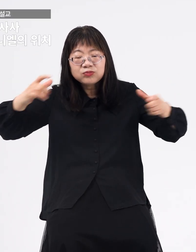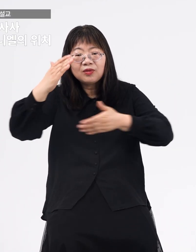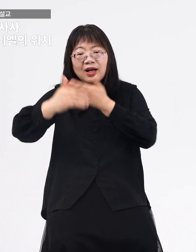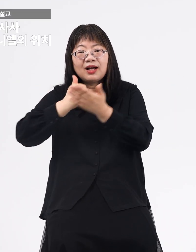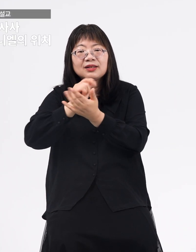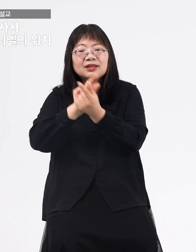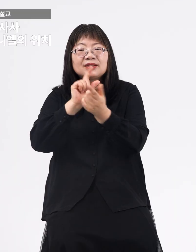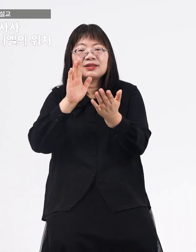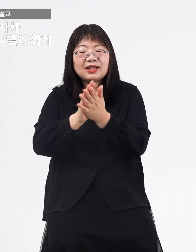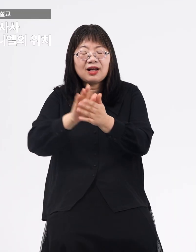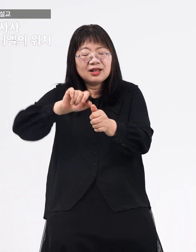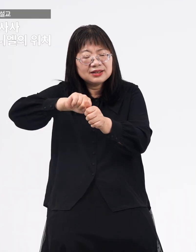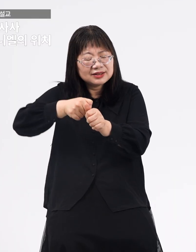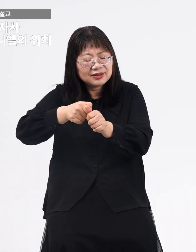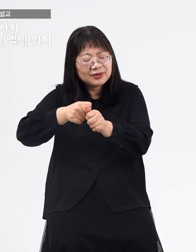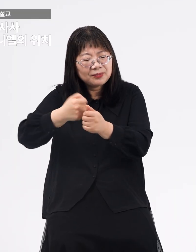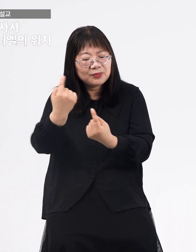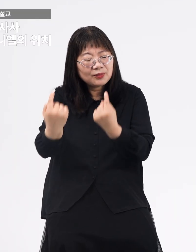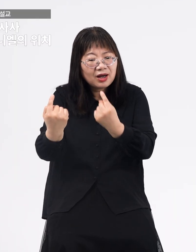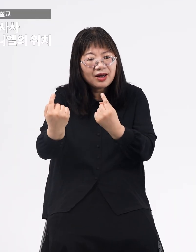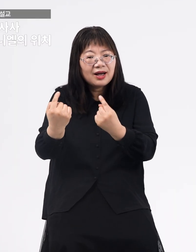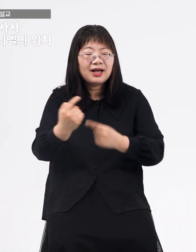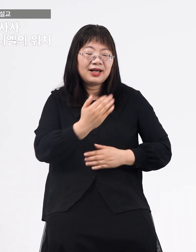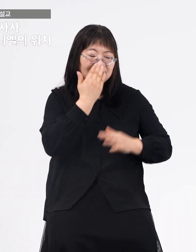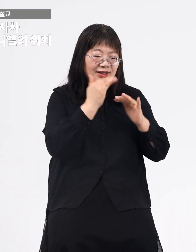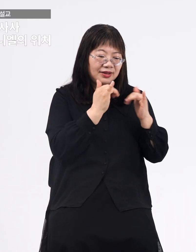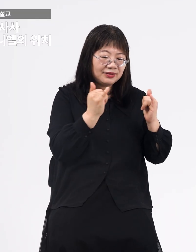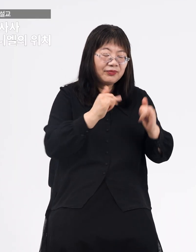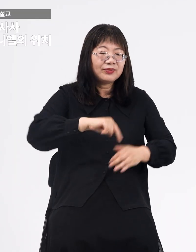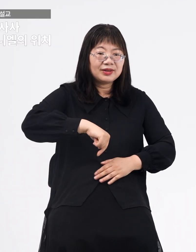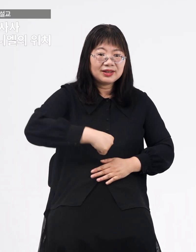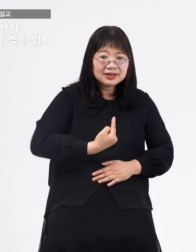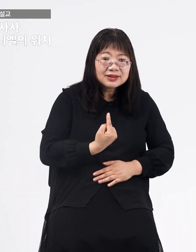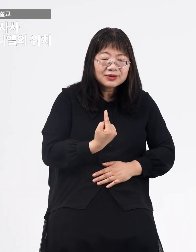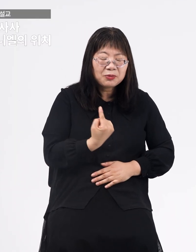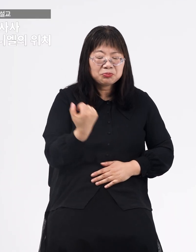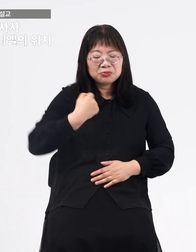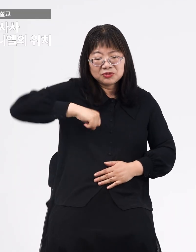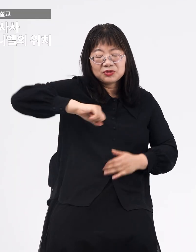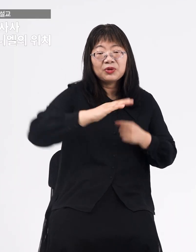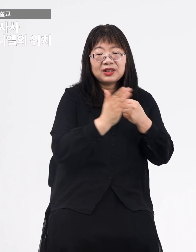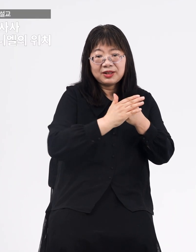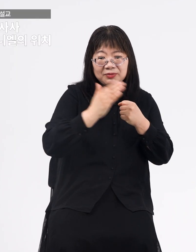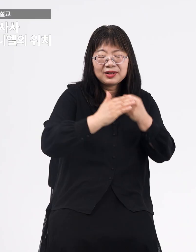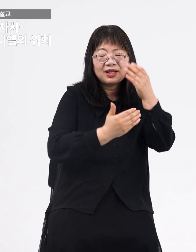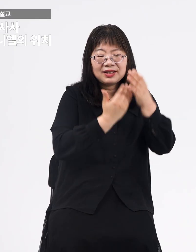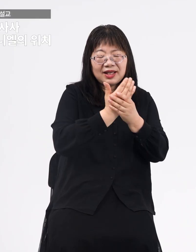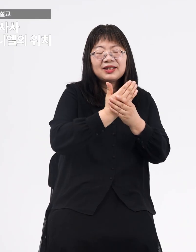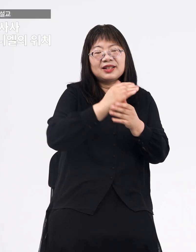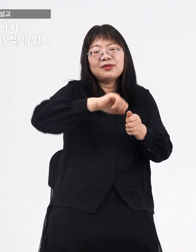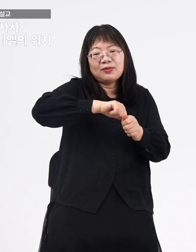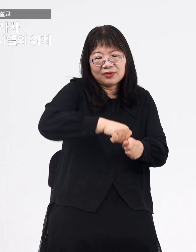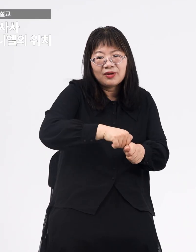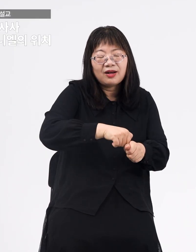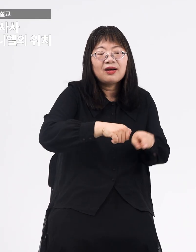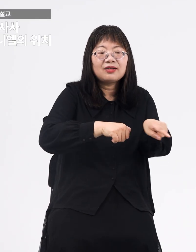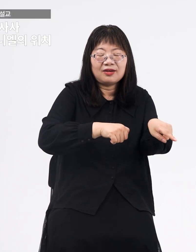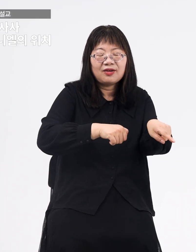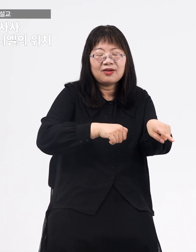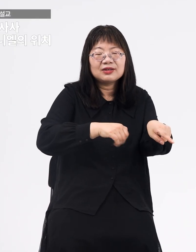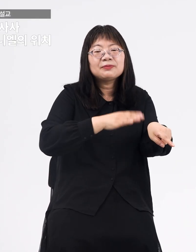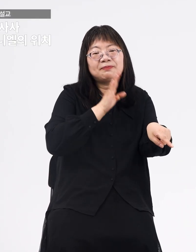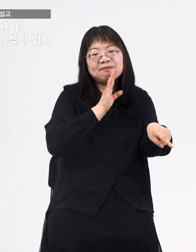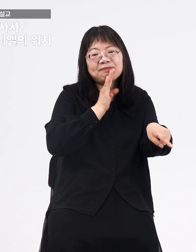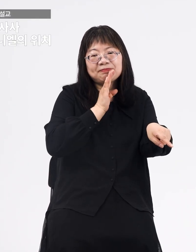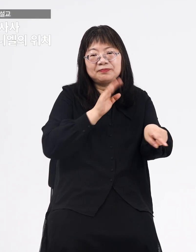하나님이 직접적인 징계보다는 그들이 스스로 자업자득하고 뿌린 열매라고 생각하는 것이 맞습니다.